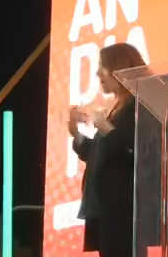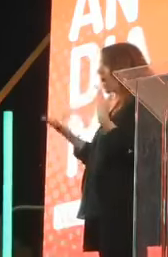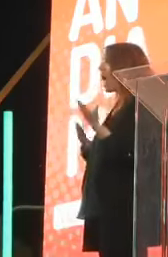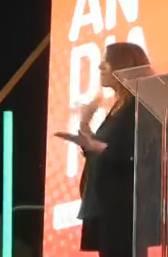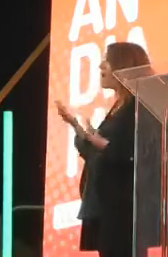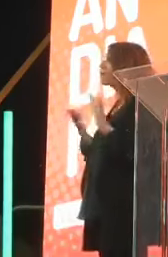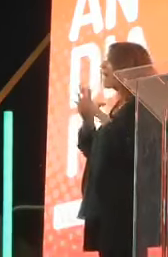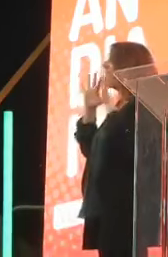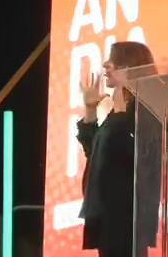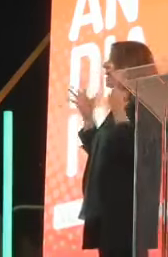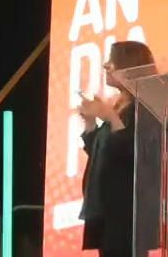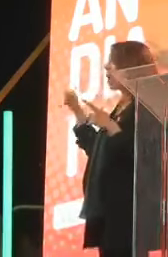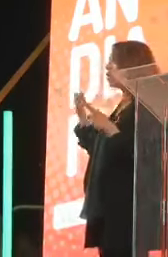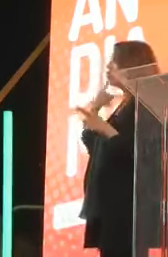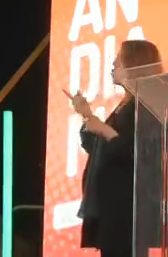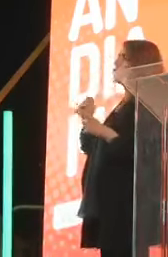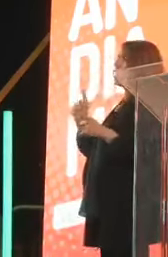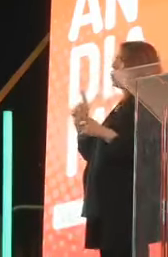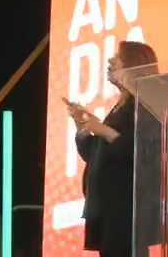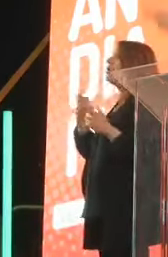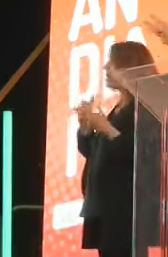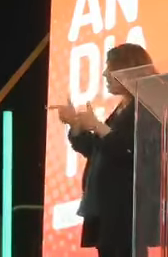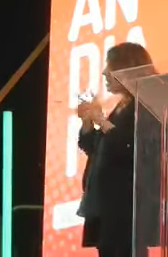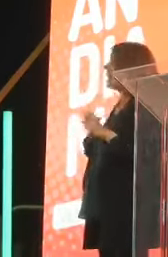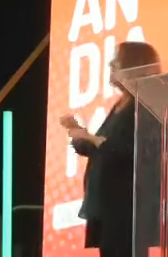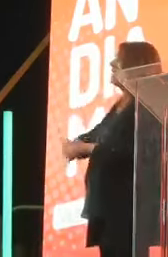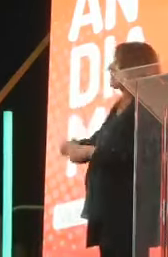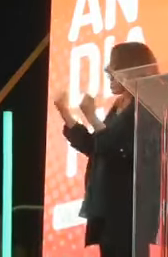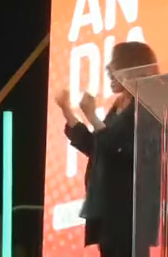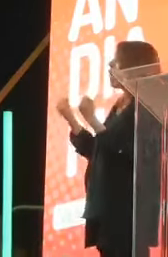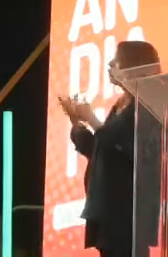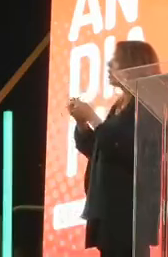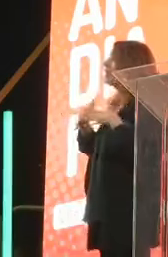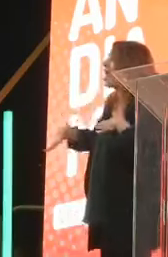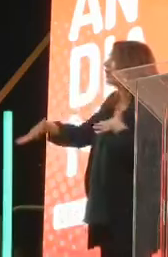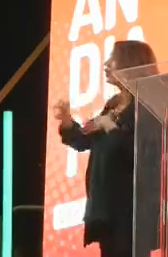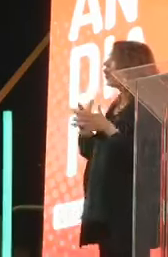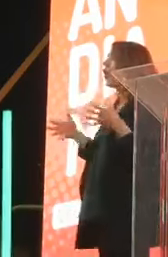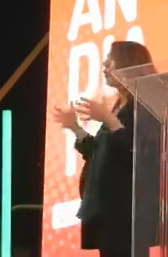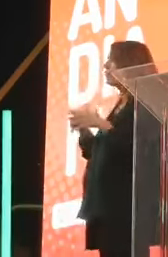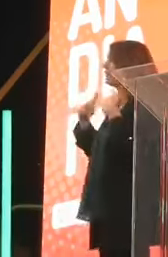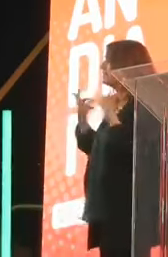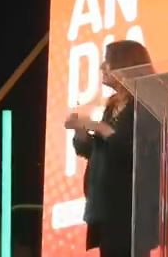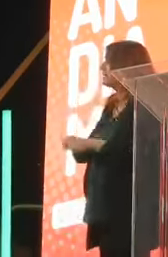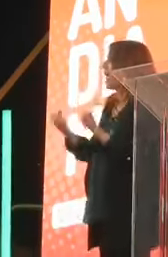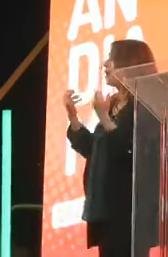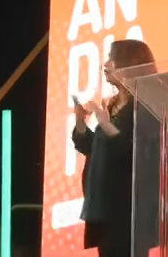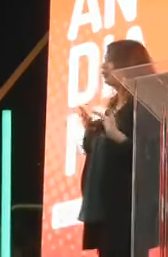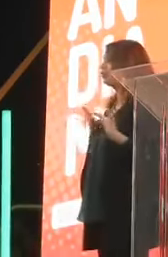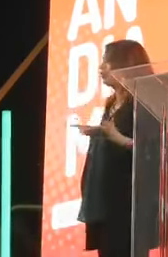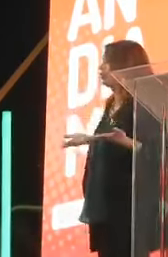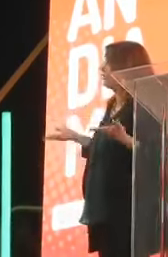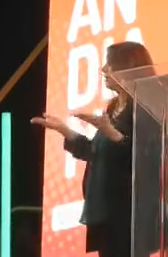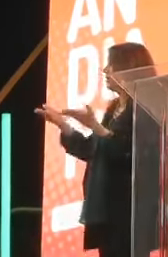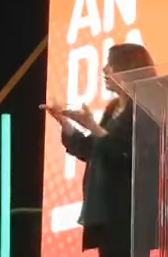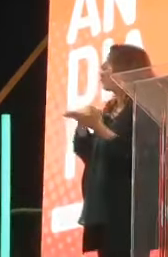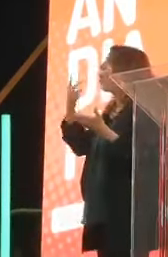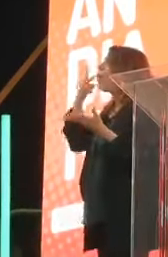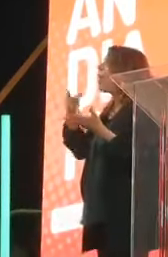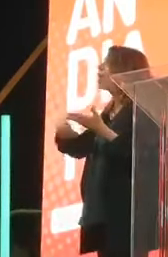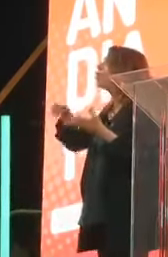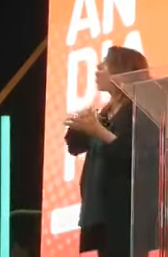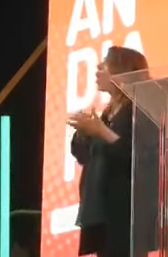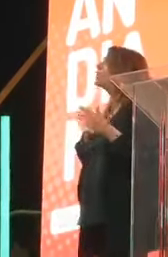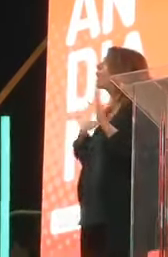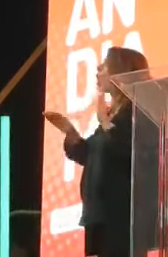loro negano, sta producendo danni ingenti sui nostri territori e le nostre comunità. Se noi guardiamo la nostra Costituzione ci